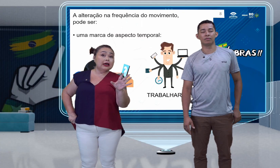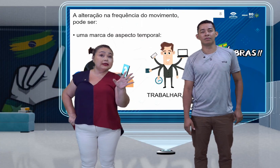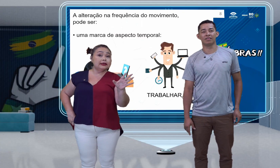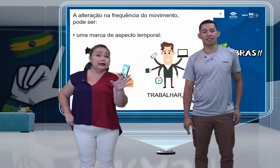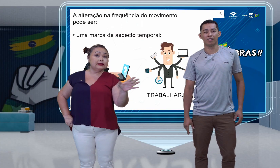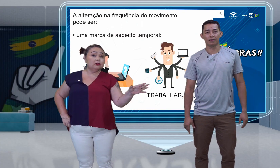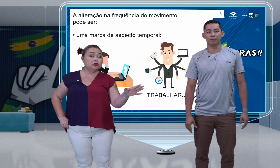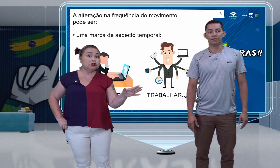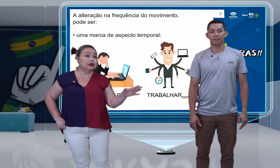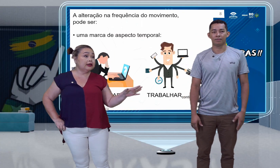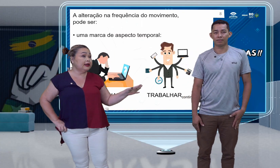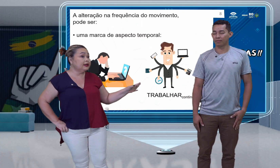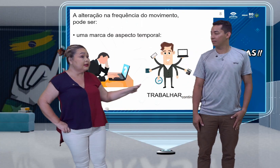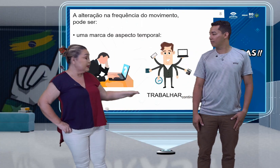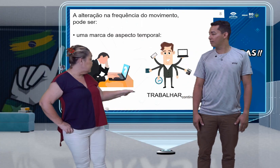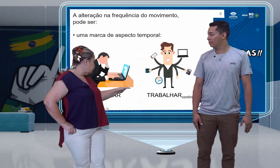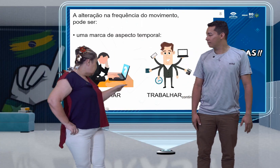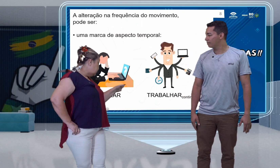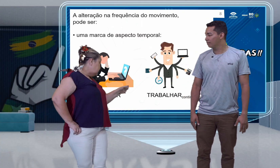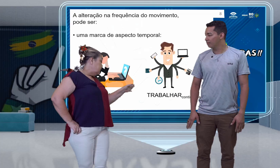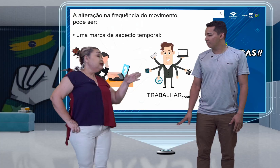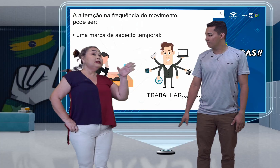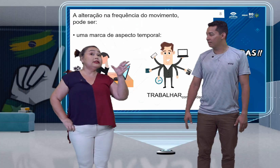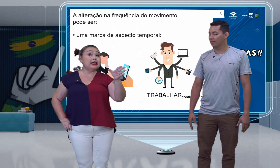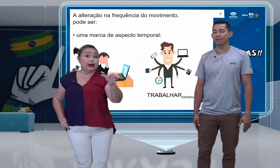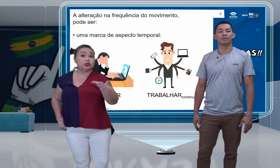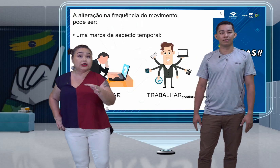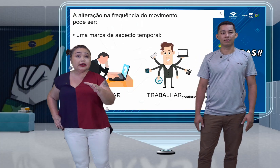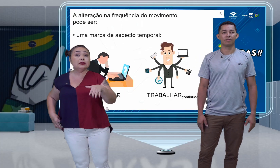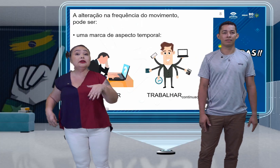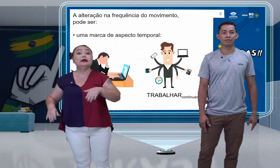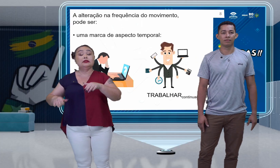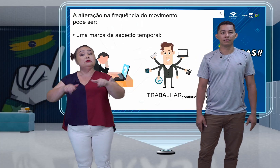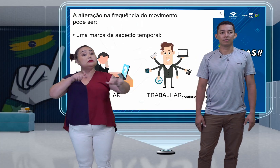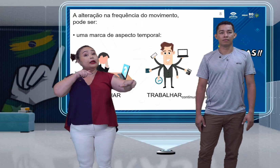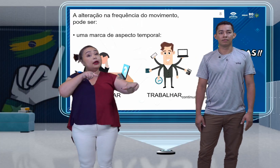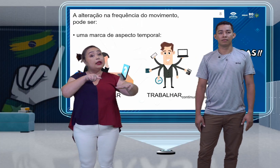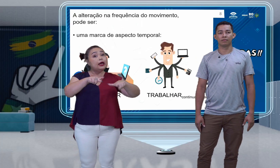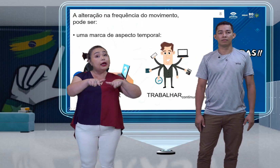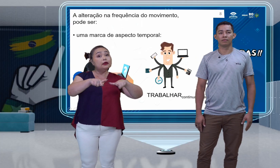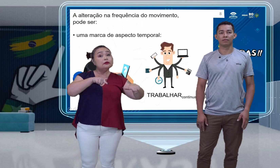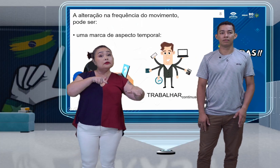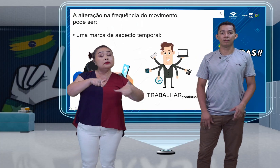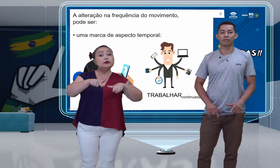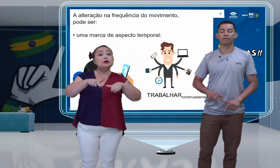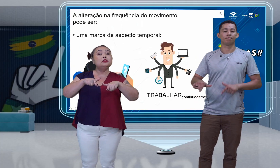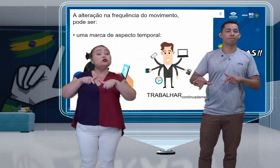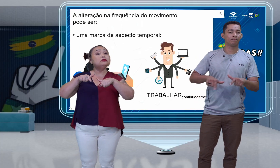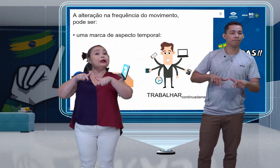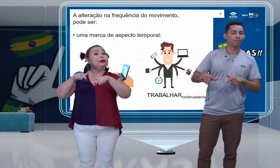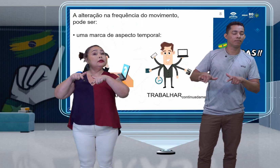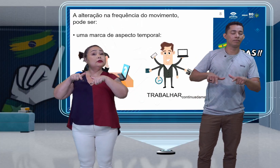dar essa intensidade, né? Então, trabalhar e estou